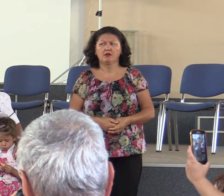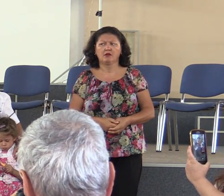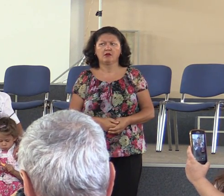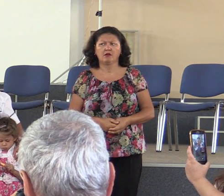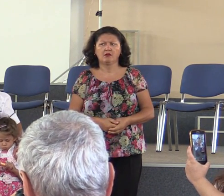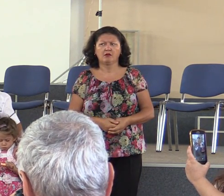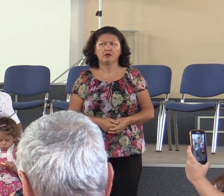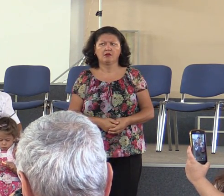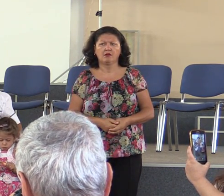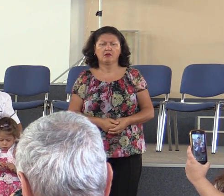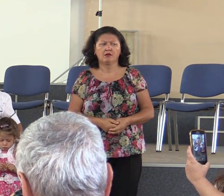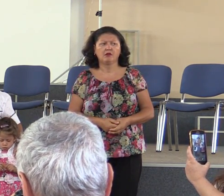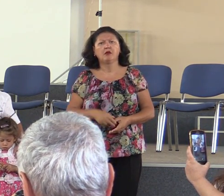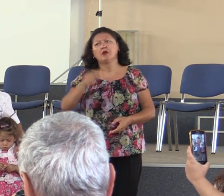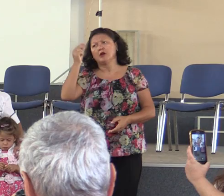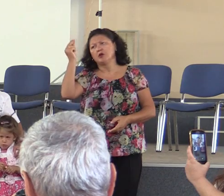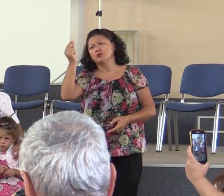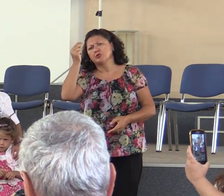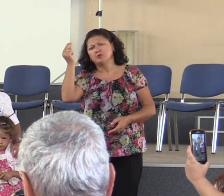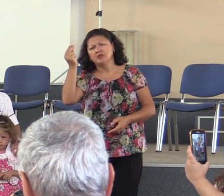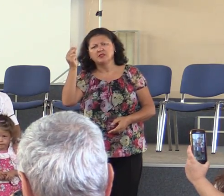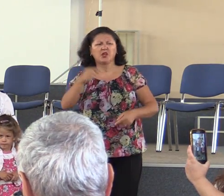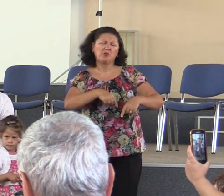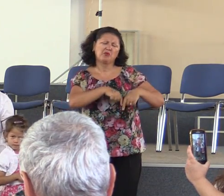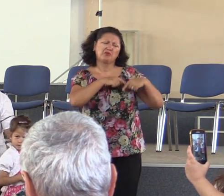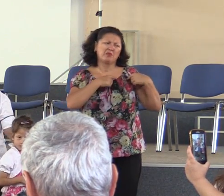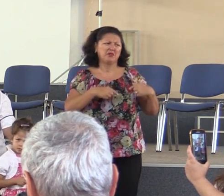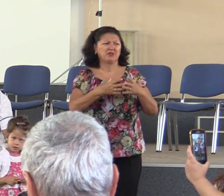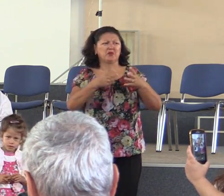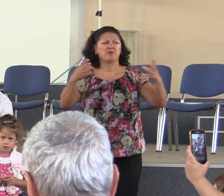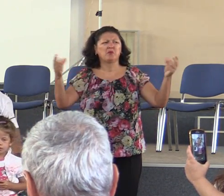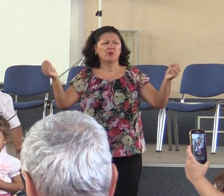distrugerea, Dumnezeu iubește atât de mult